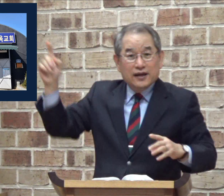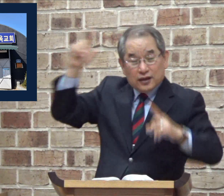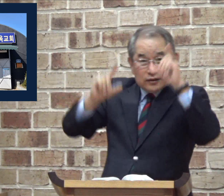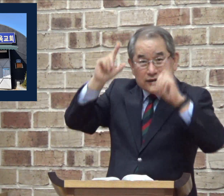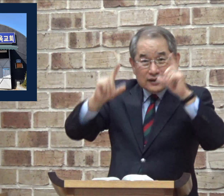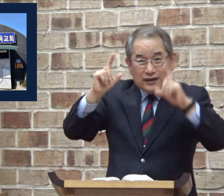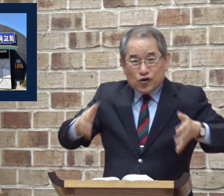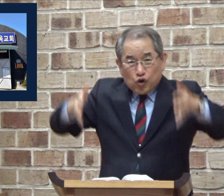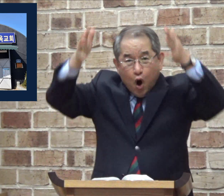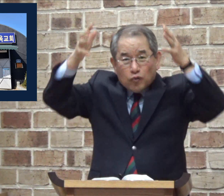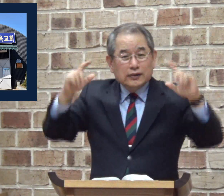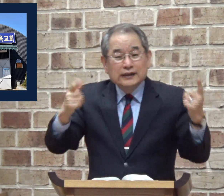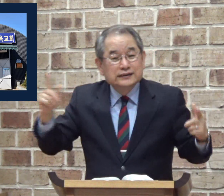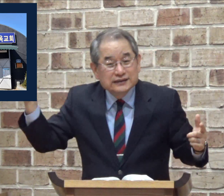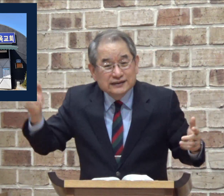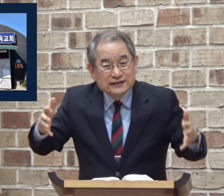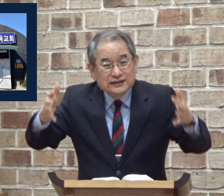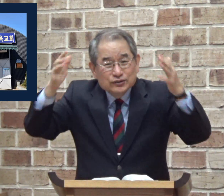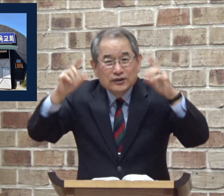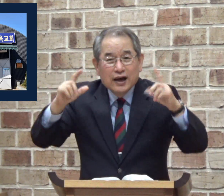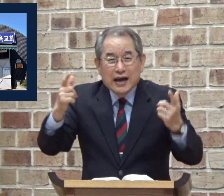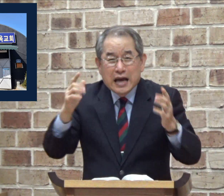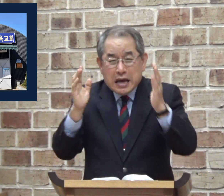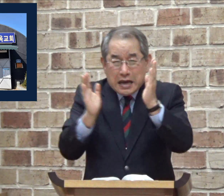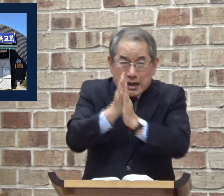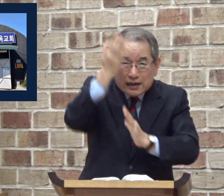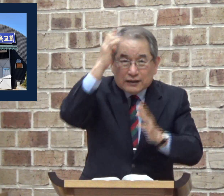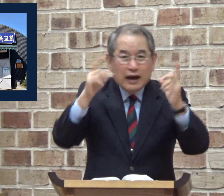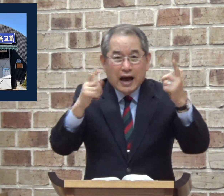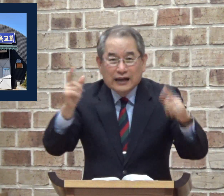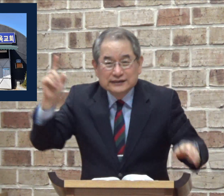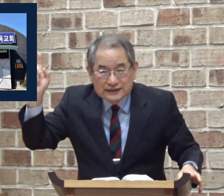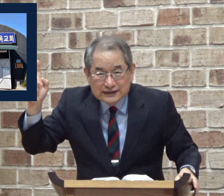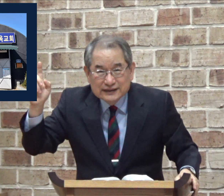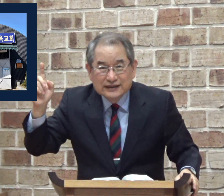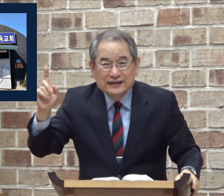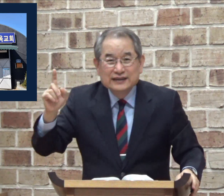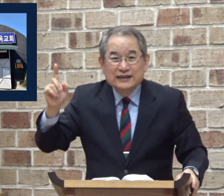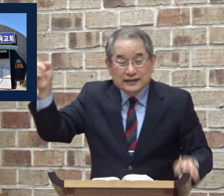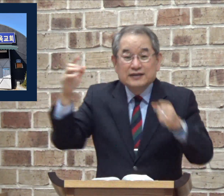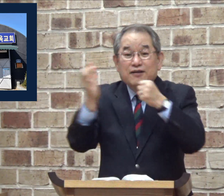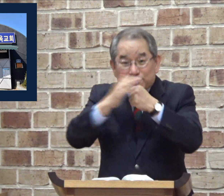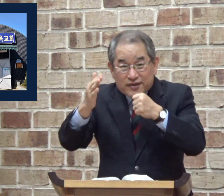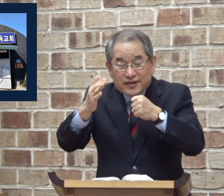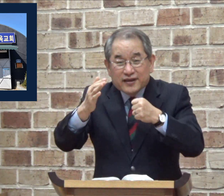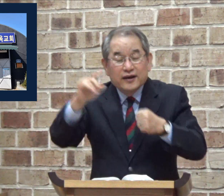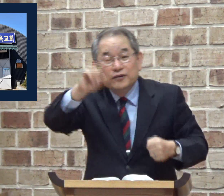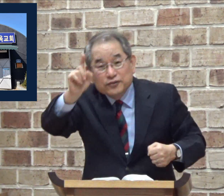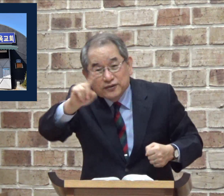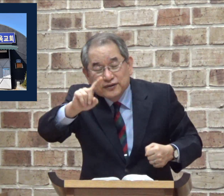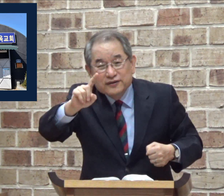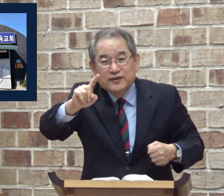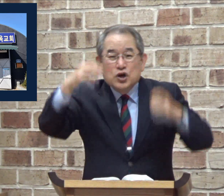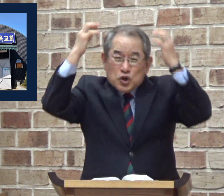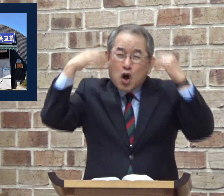여름에는 엄청 뜨겁습니다. 겨울에는 또 엄청 춥습니다. 근데 모이는 성도들이